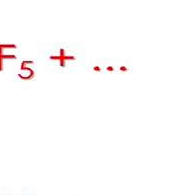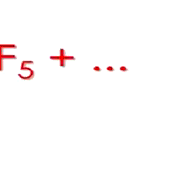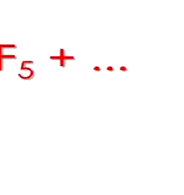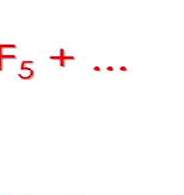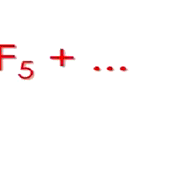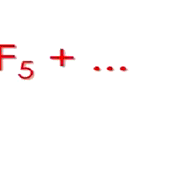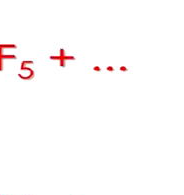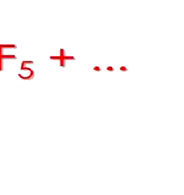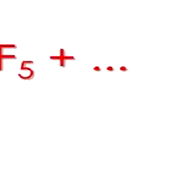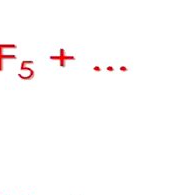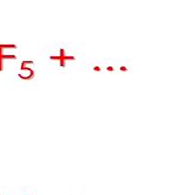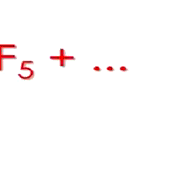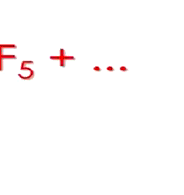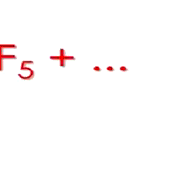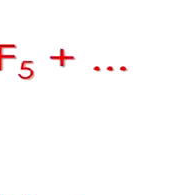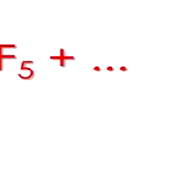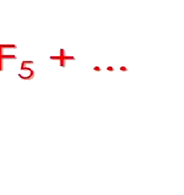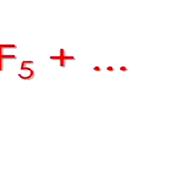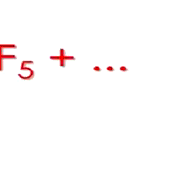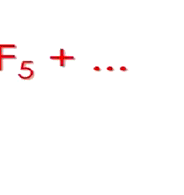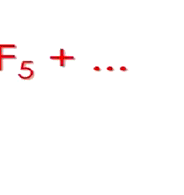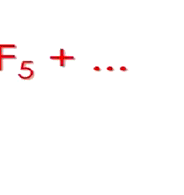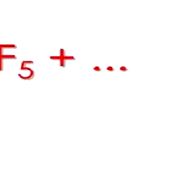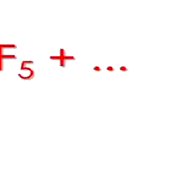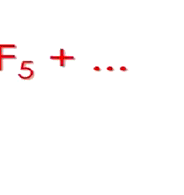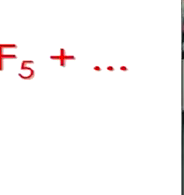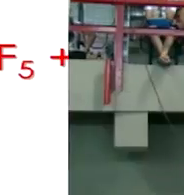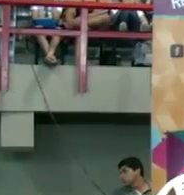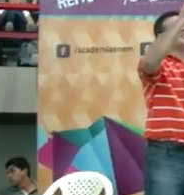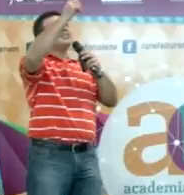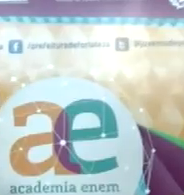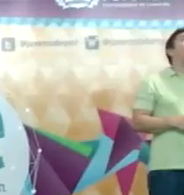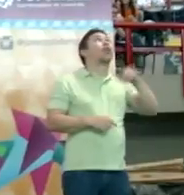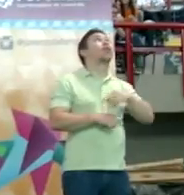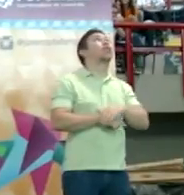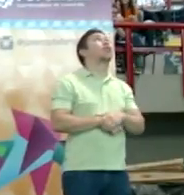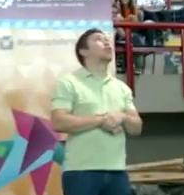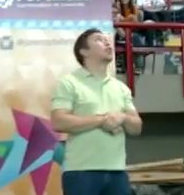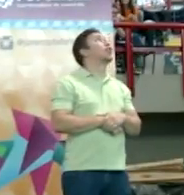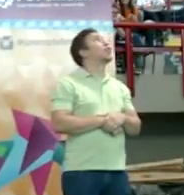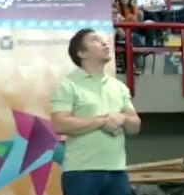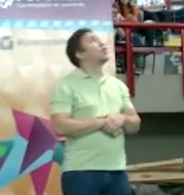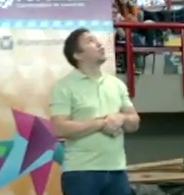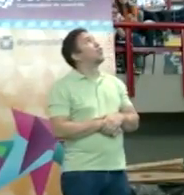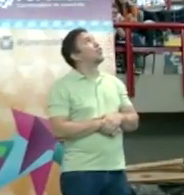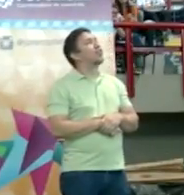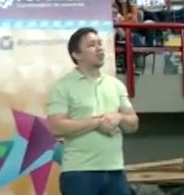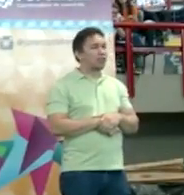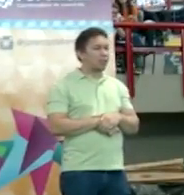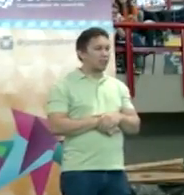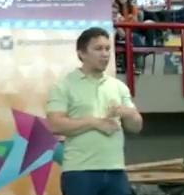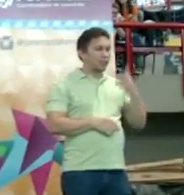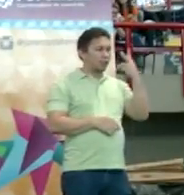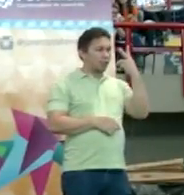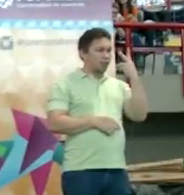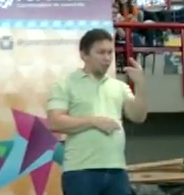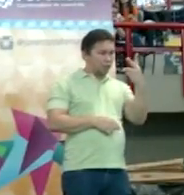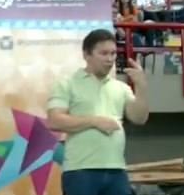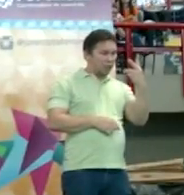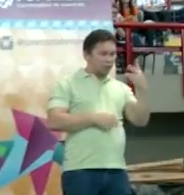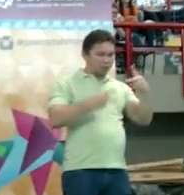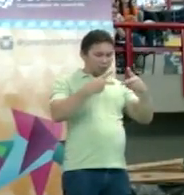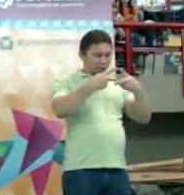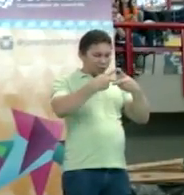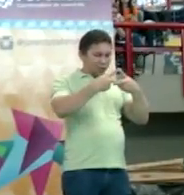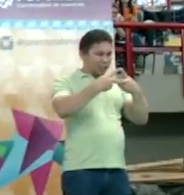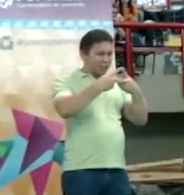Eita, mas tem um problema, ó. Olha de novo lá para o teto do ginásio. Tá vendo que tem dois triângulos vizinhos um do outro?